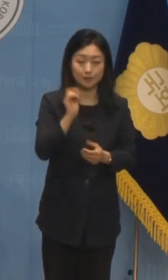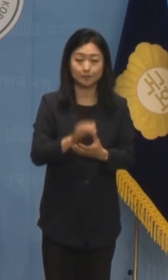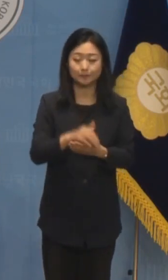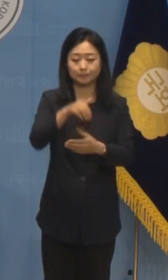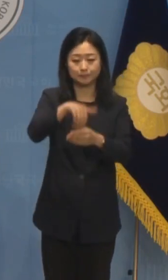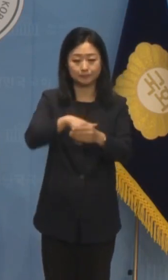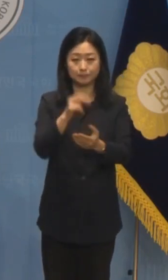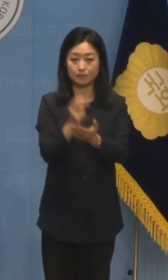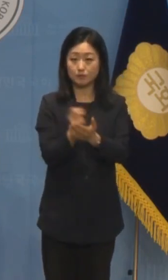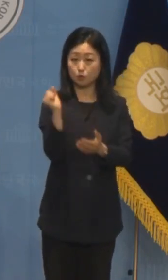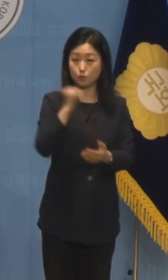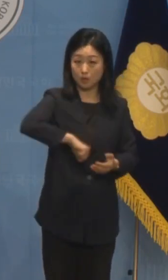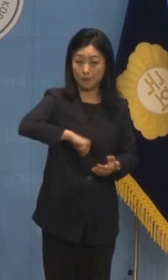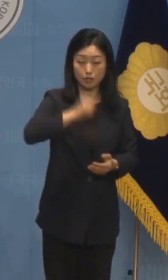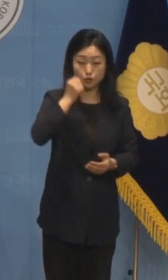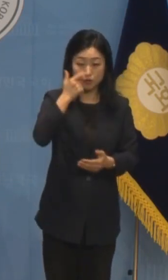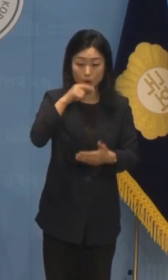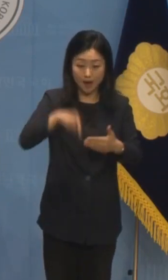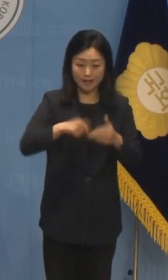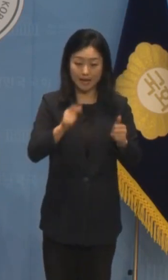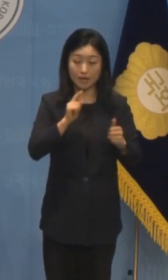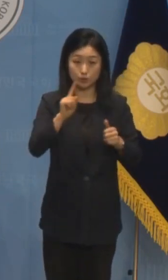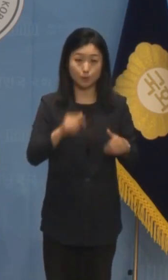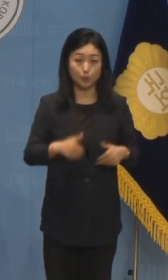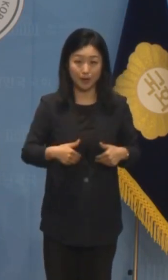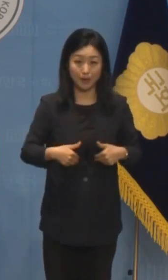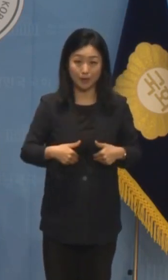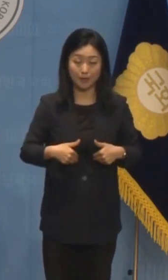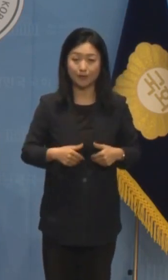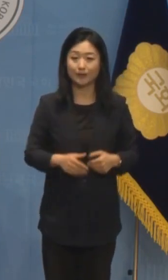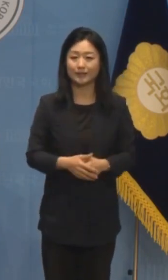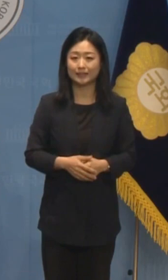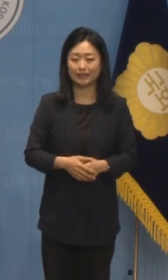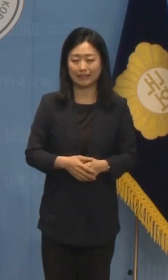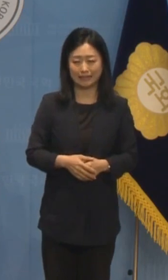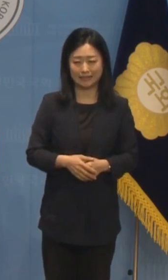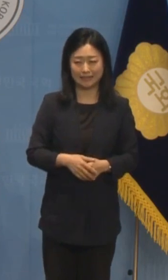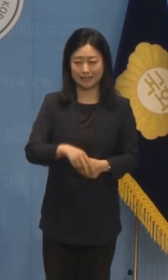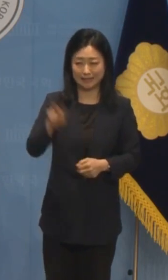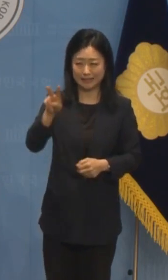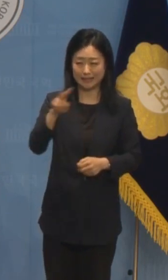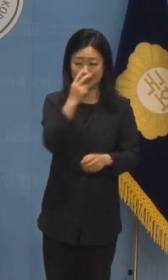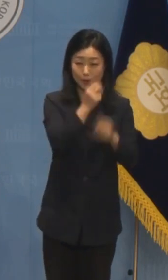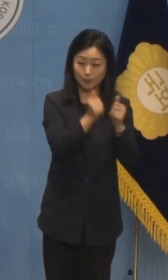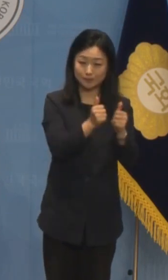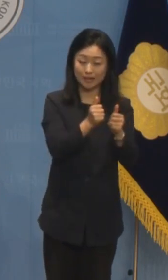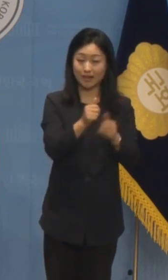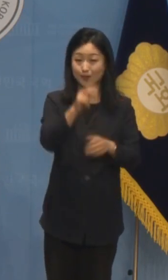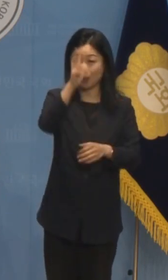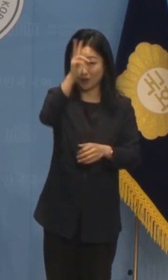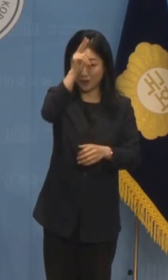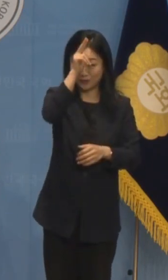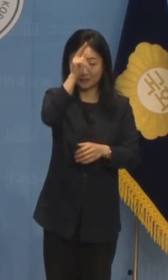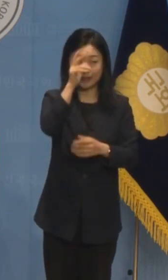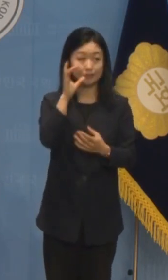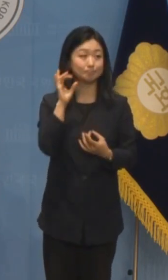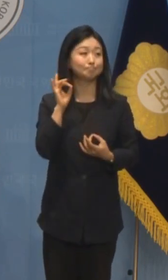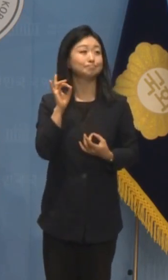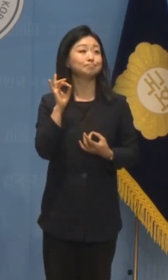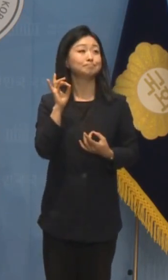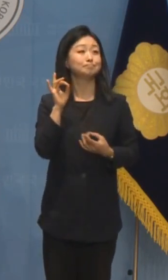선거법 위반의 경우 6개월 안에 기소해야 하는데 사정이 이 지경인데도 검찰과 경찰은 꼼짝도